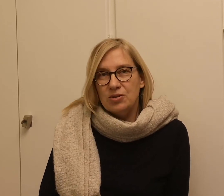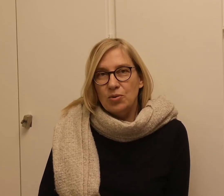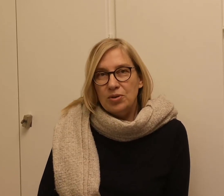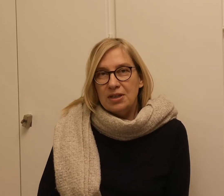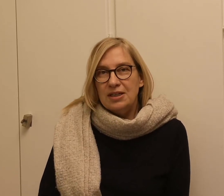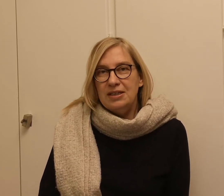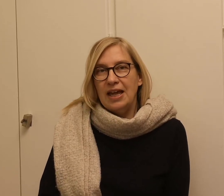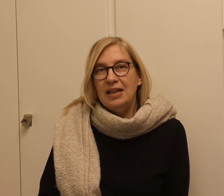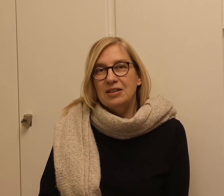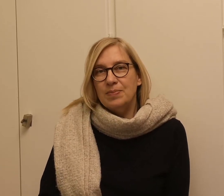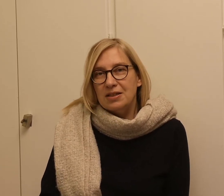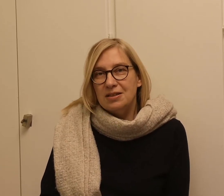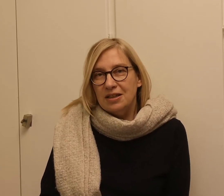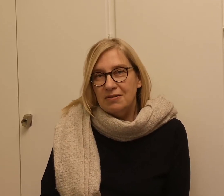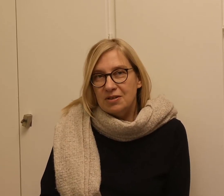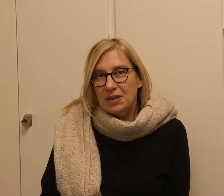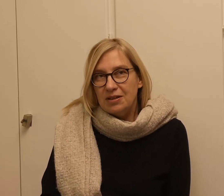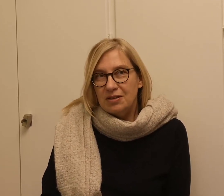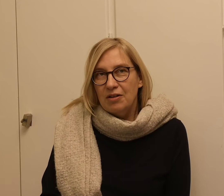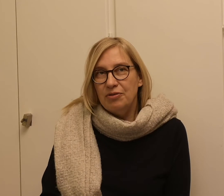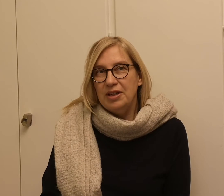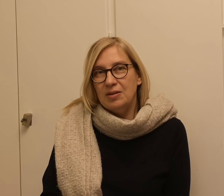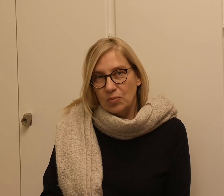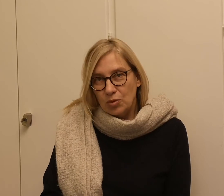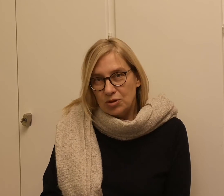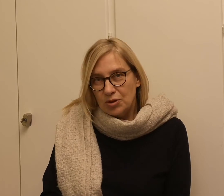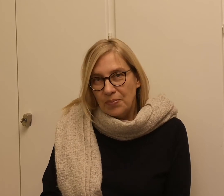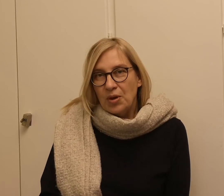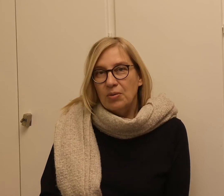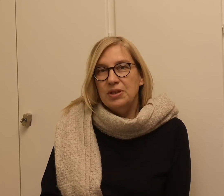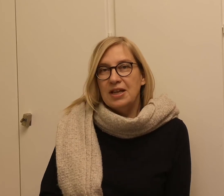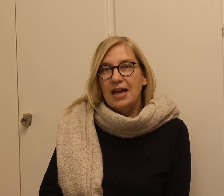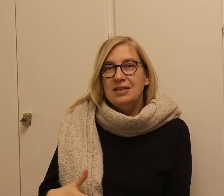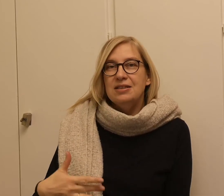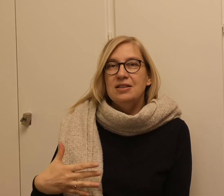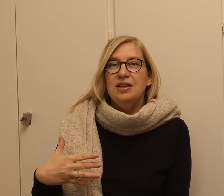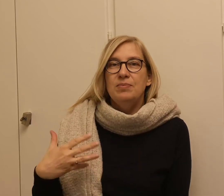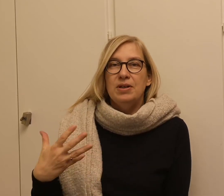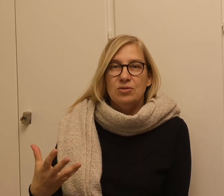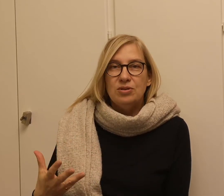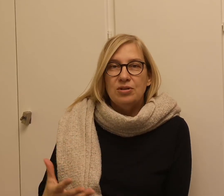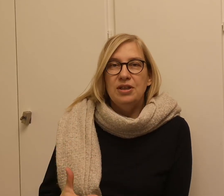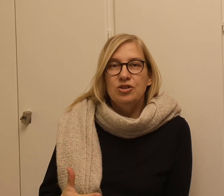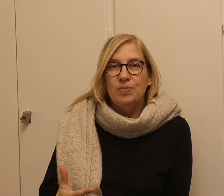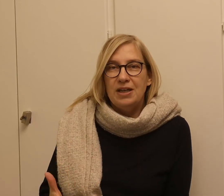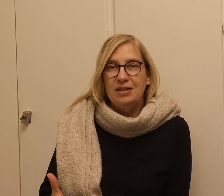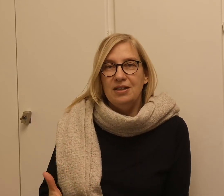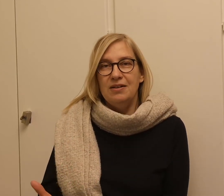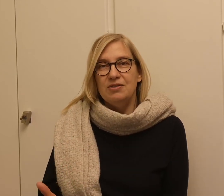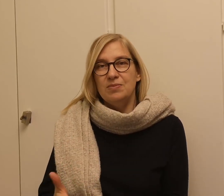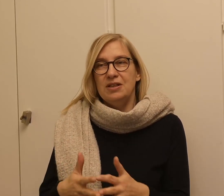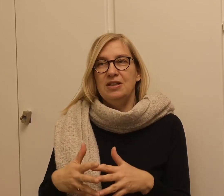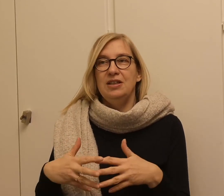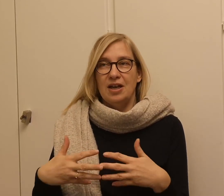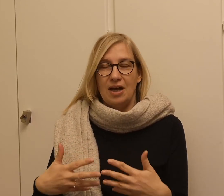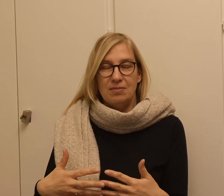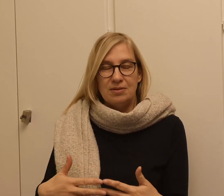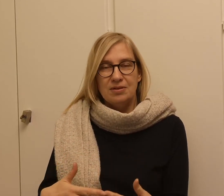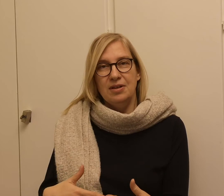Person direkt das passende Hilfsmittel finden muss. Und das heißt, dass ich der Person auch die entsprechenden Hilfsmittel, die ich habe,